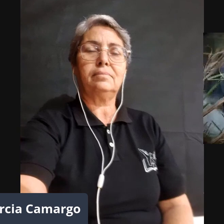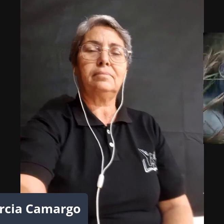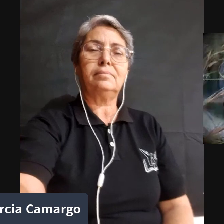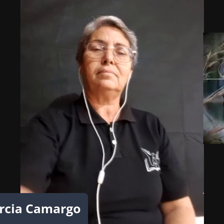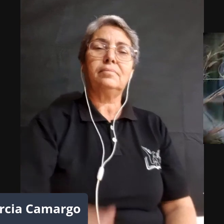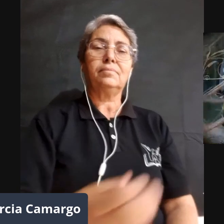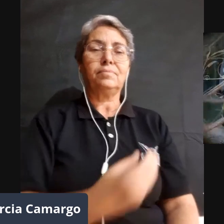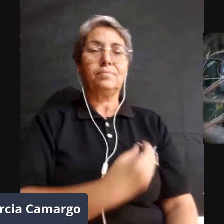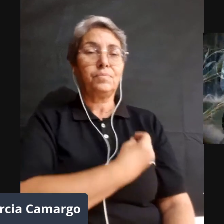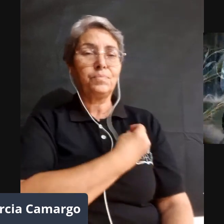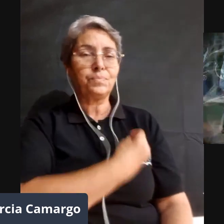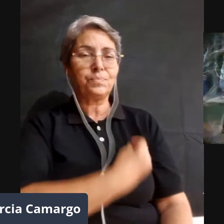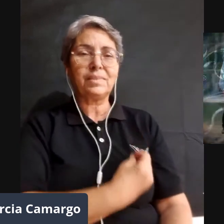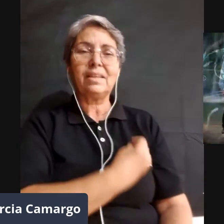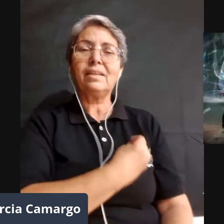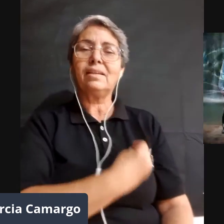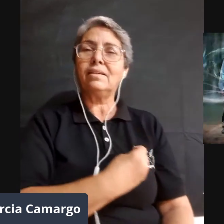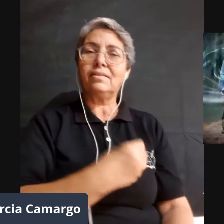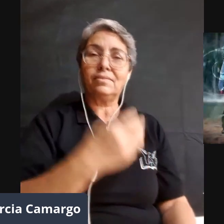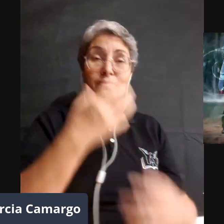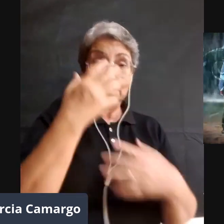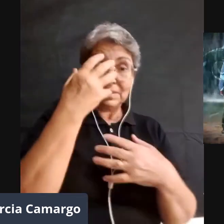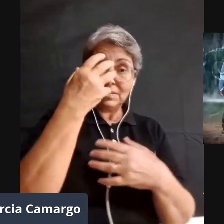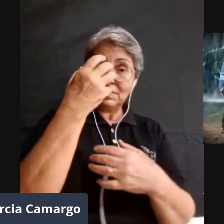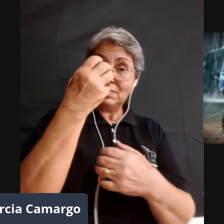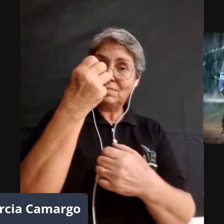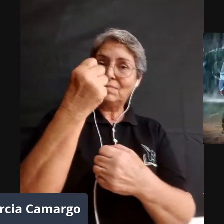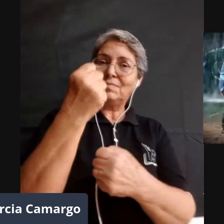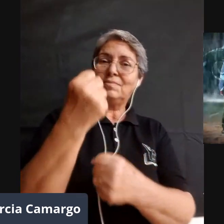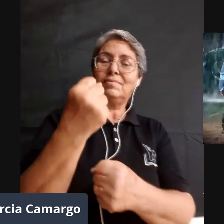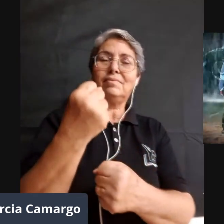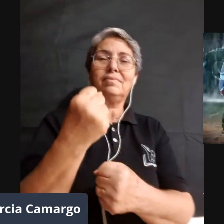Viver a fé de